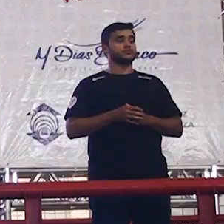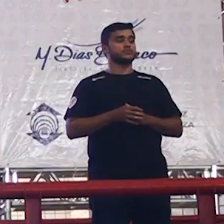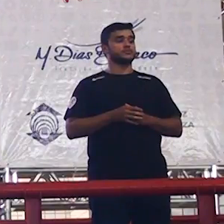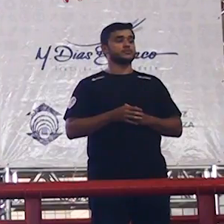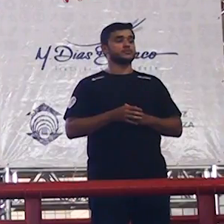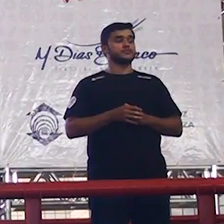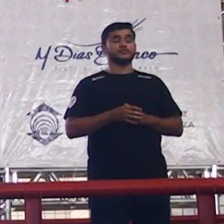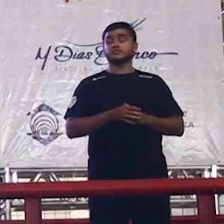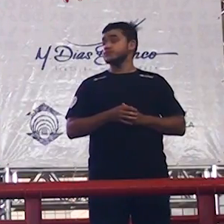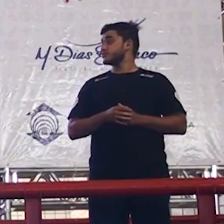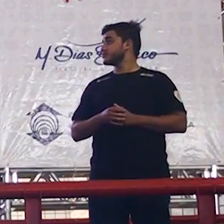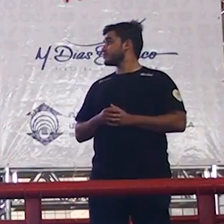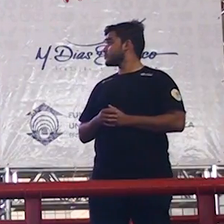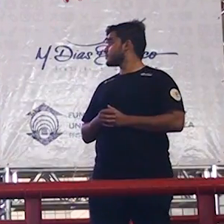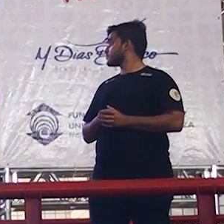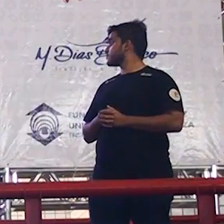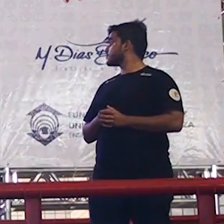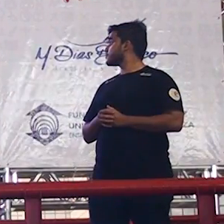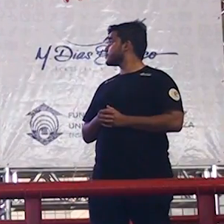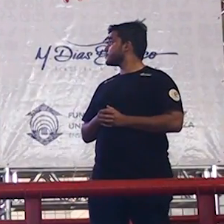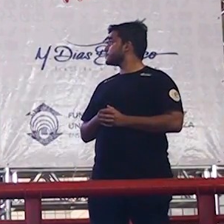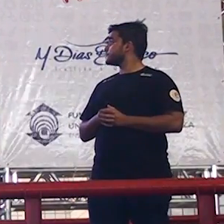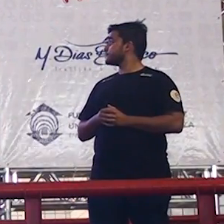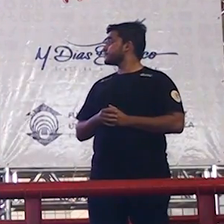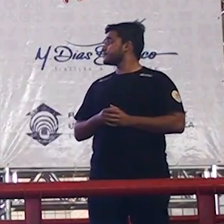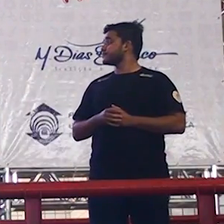Certo? Vamos para a segunda.